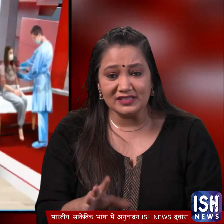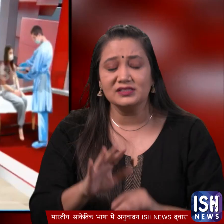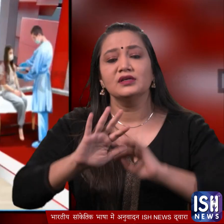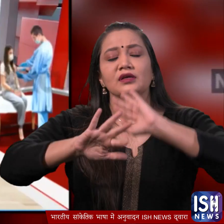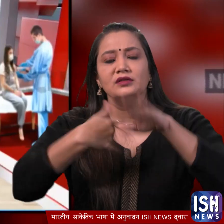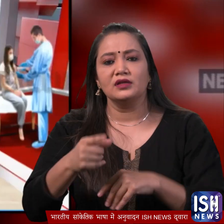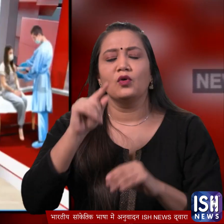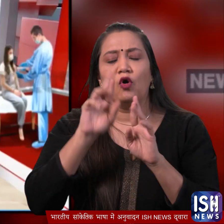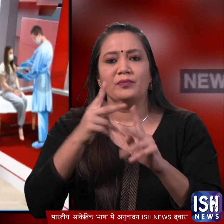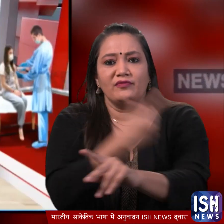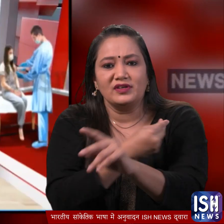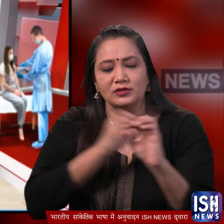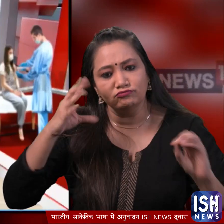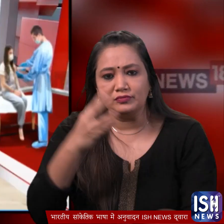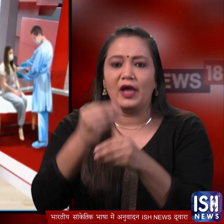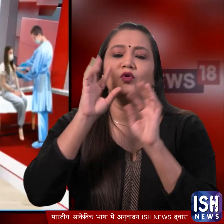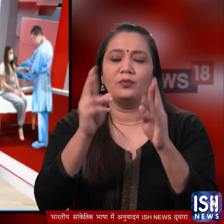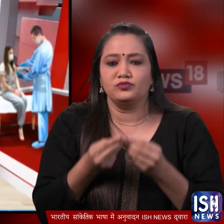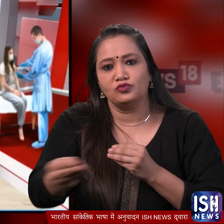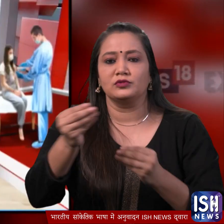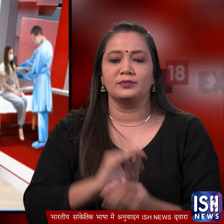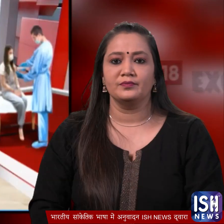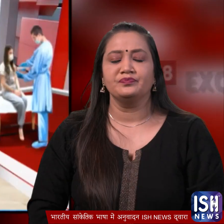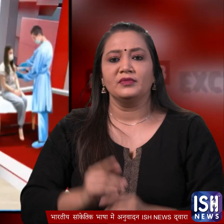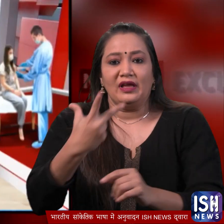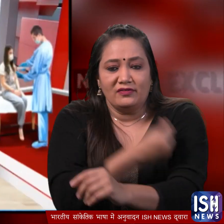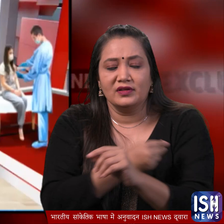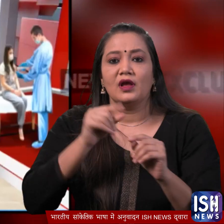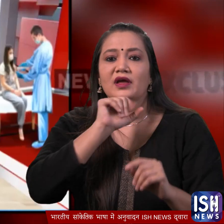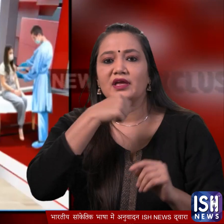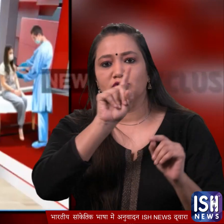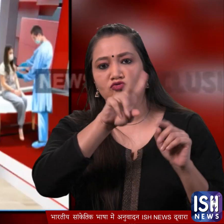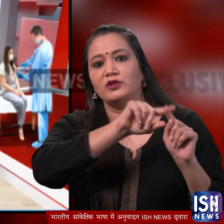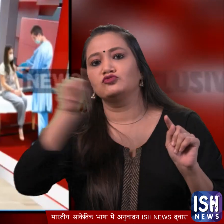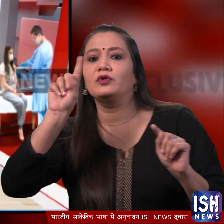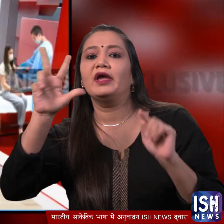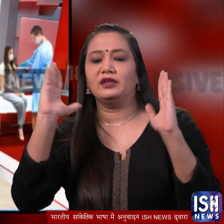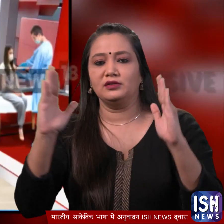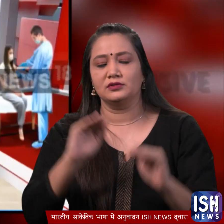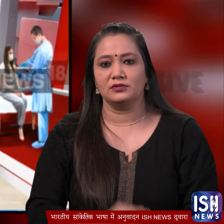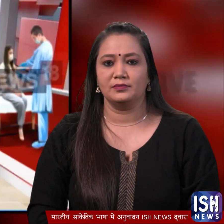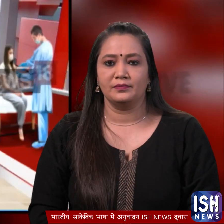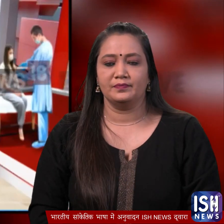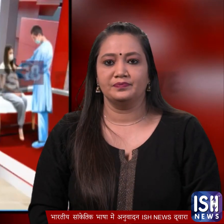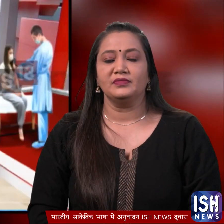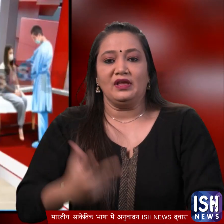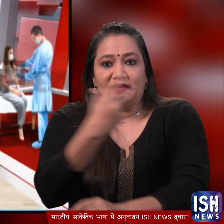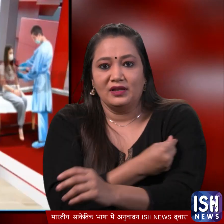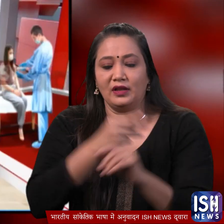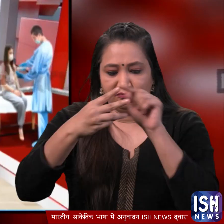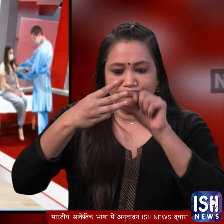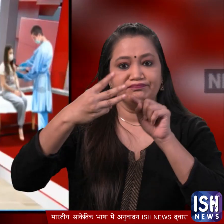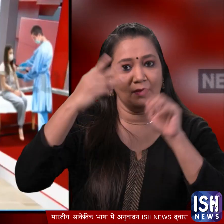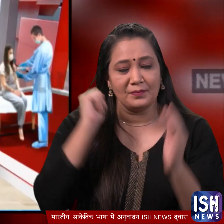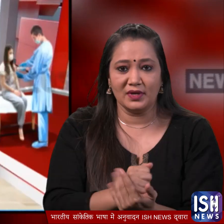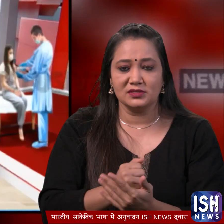की जा रही है कि इसे वैक्सीनेशन अभियान में जल्द शामिल किया जाएगा और यह टीका 12 से 18 साल की उम्र वाले बच्चों को लगेगा। इस टीके की 3